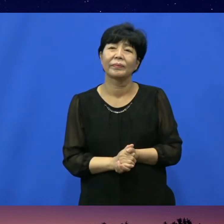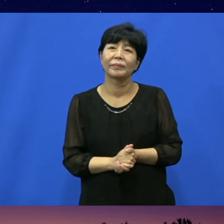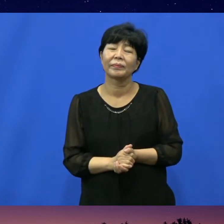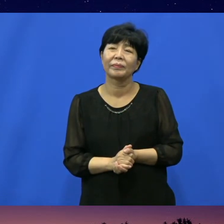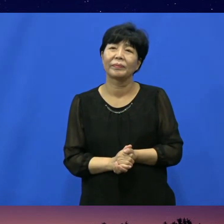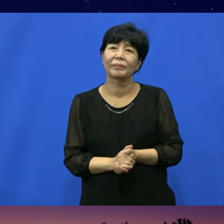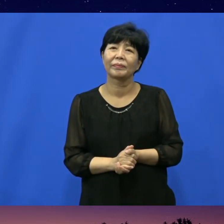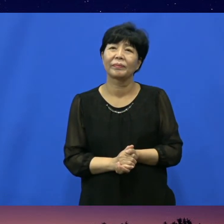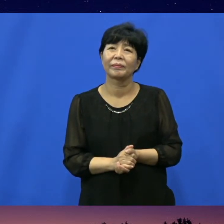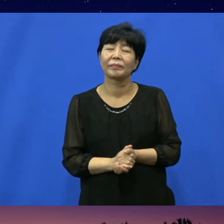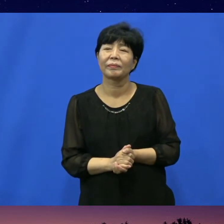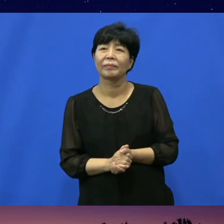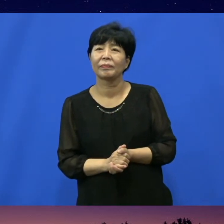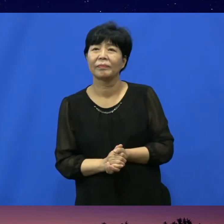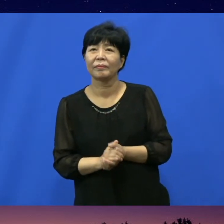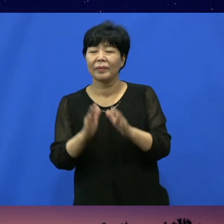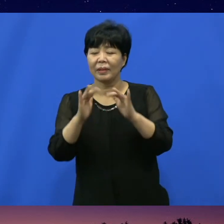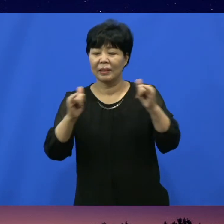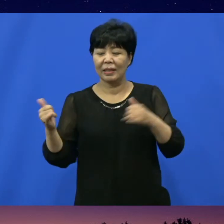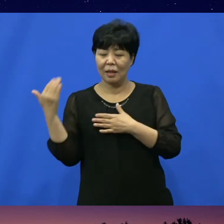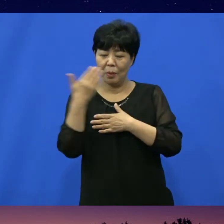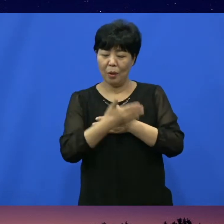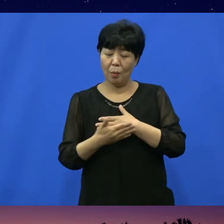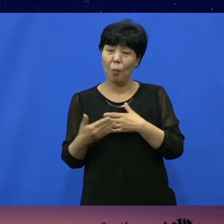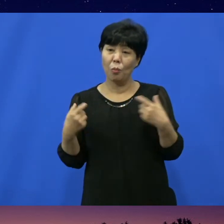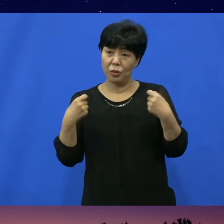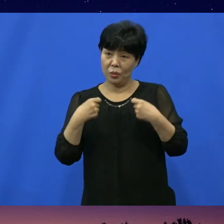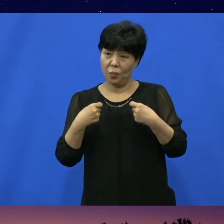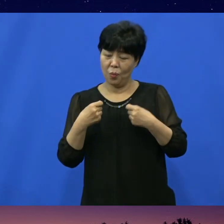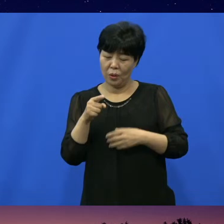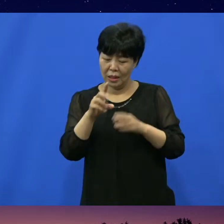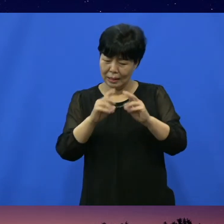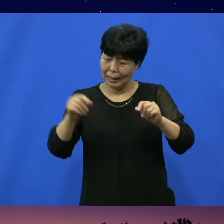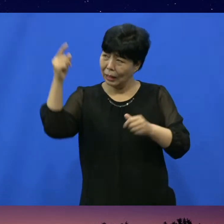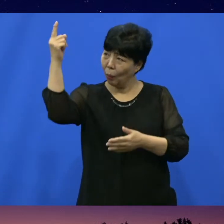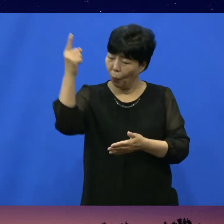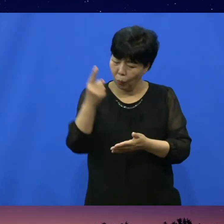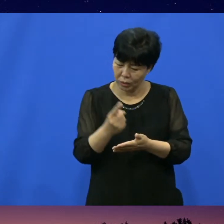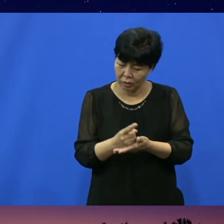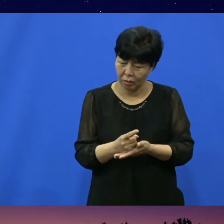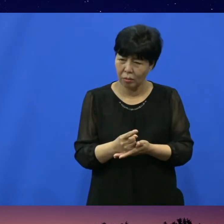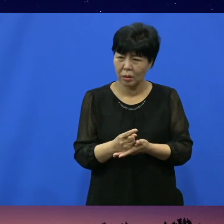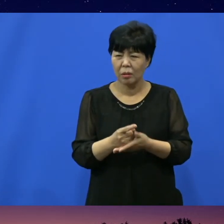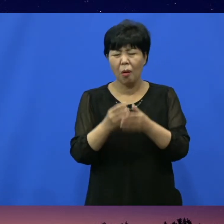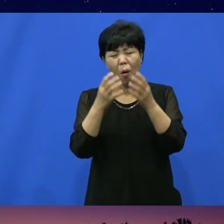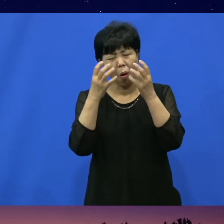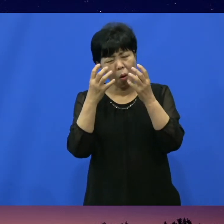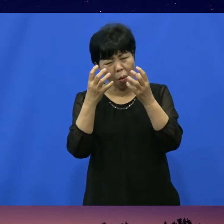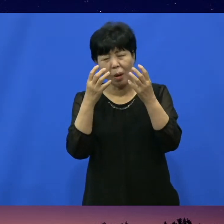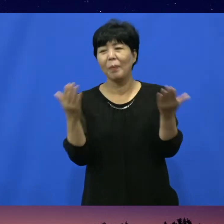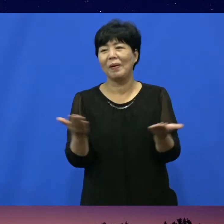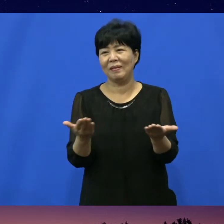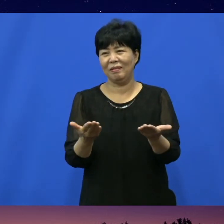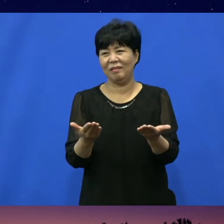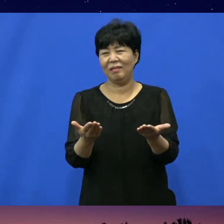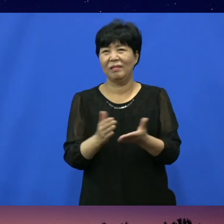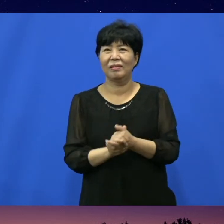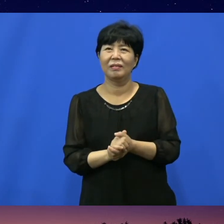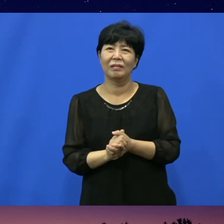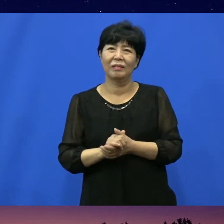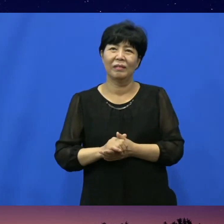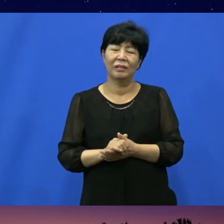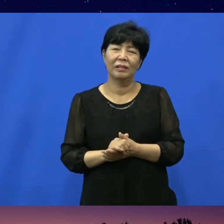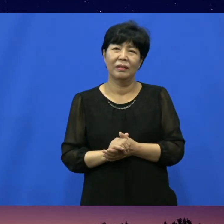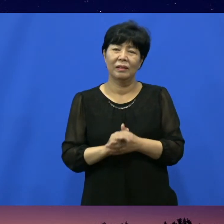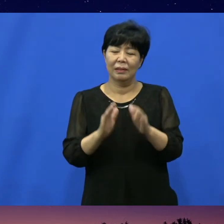이렇게 이 성육신이라는 건 엄청난 거예요. 하나님이 인간이 되신 거예요. 초월자로 계신 분이 아니에요. 우리가